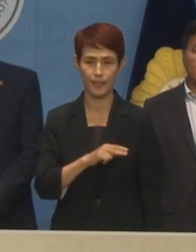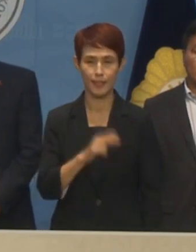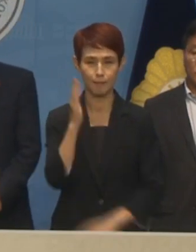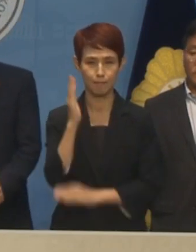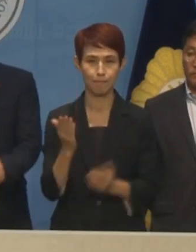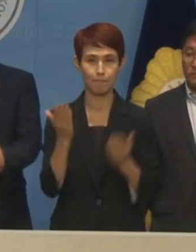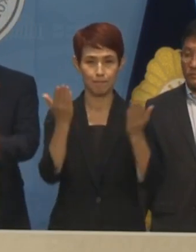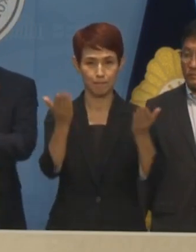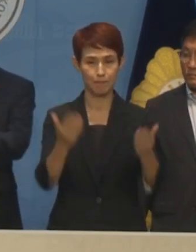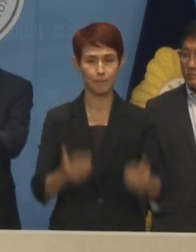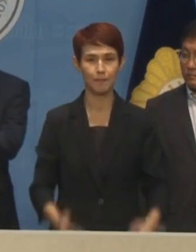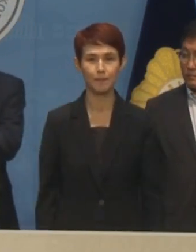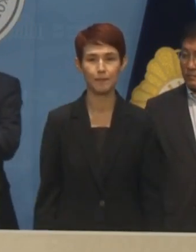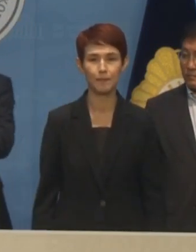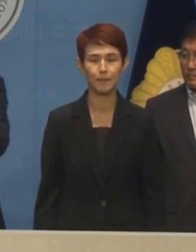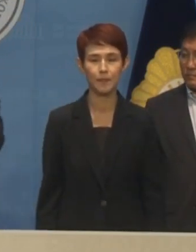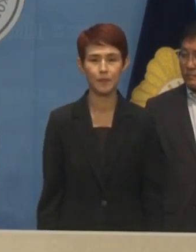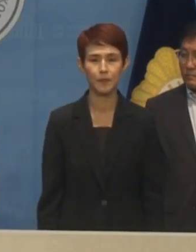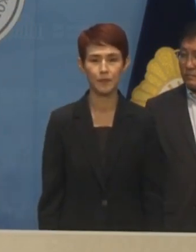발표가 있겠습니다.